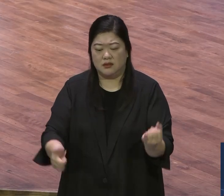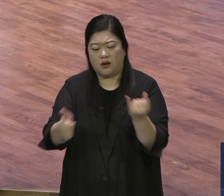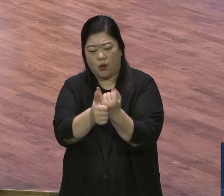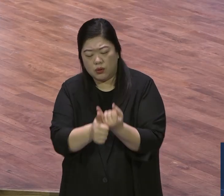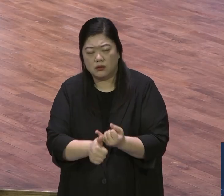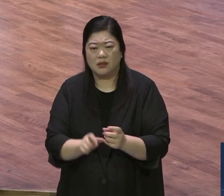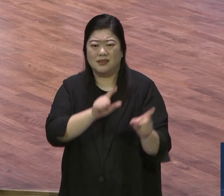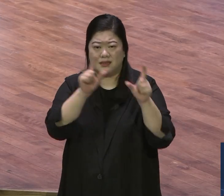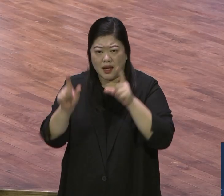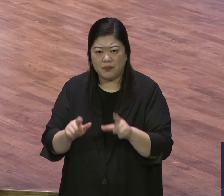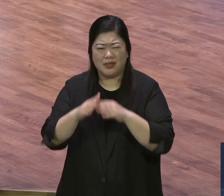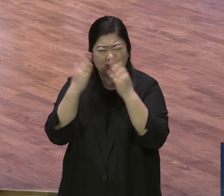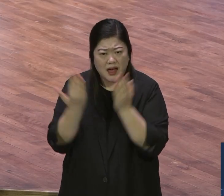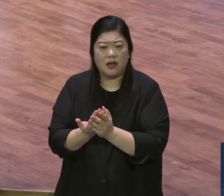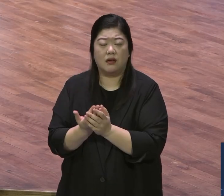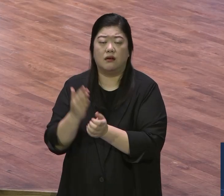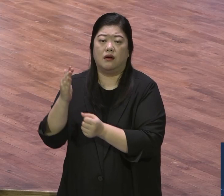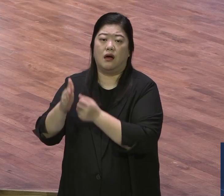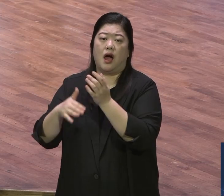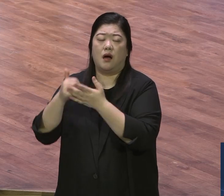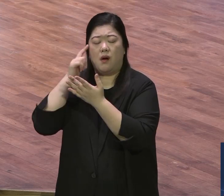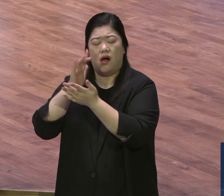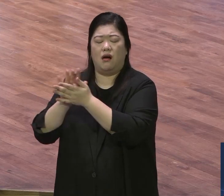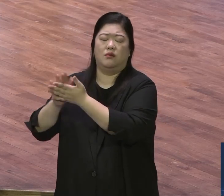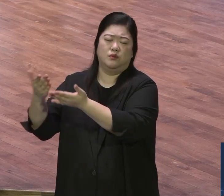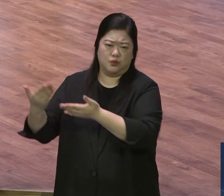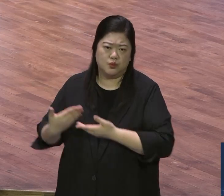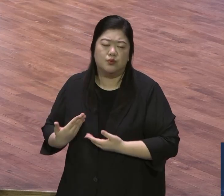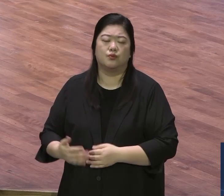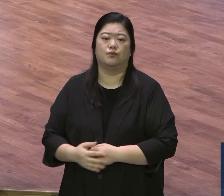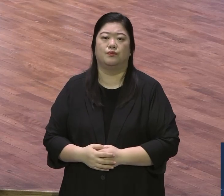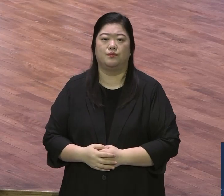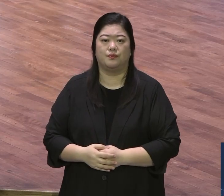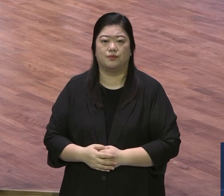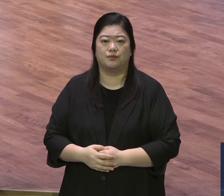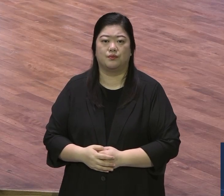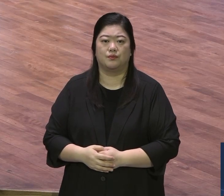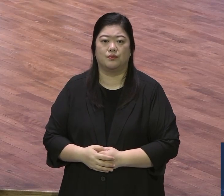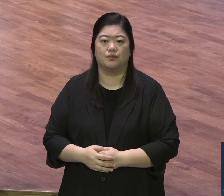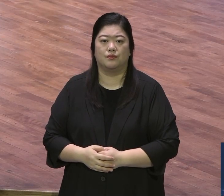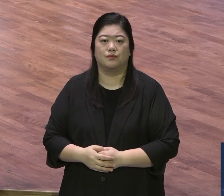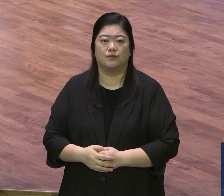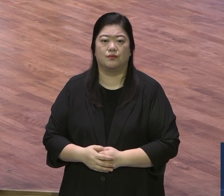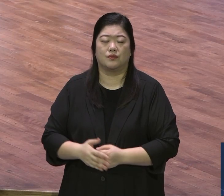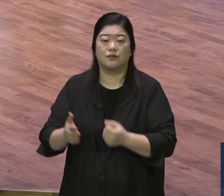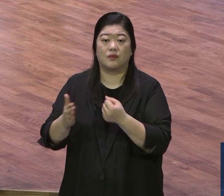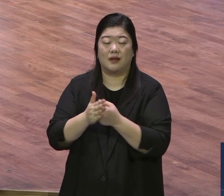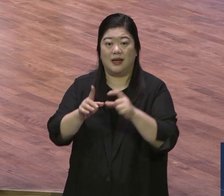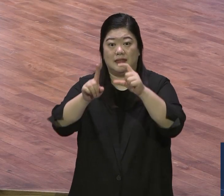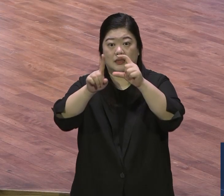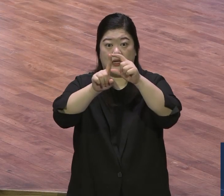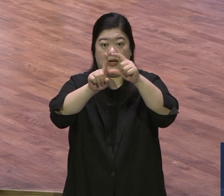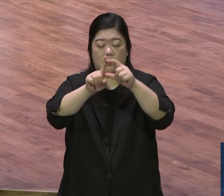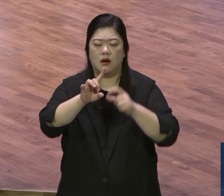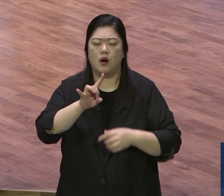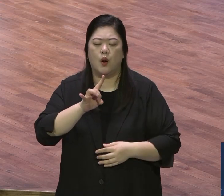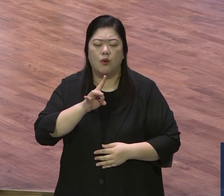가치관이 완전히 다릅니다 이렇게 오직으로 충만한 삶을 여러분 살면